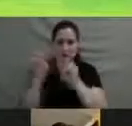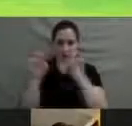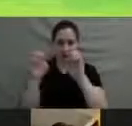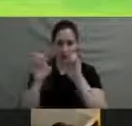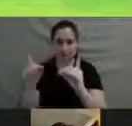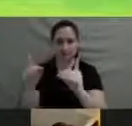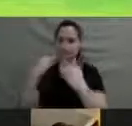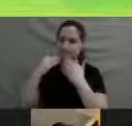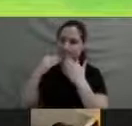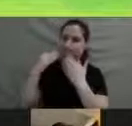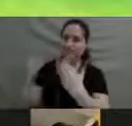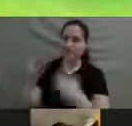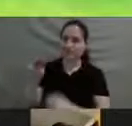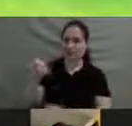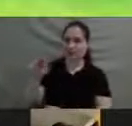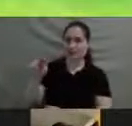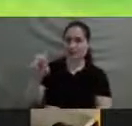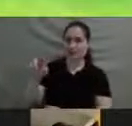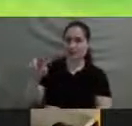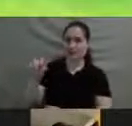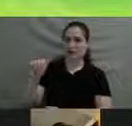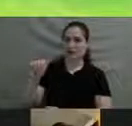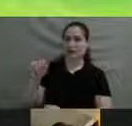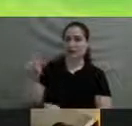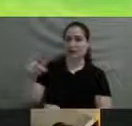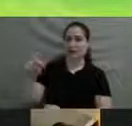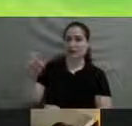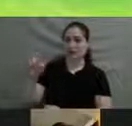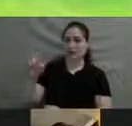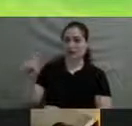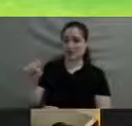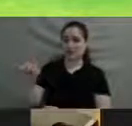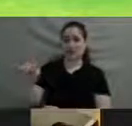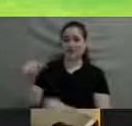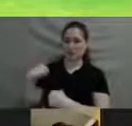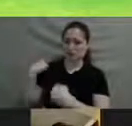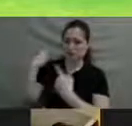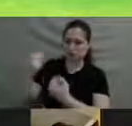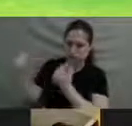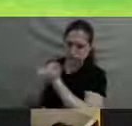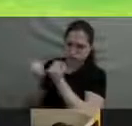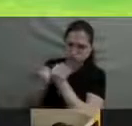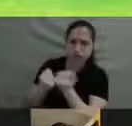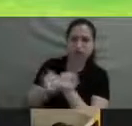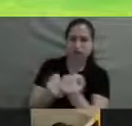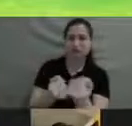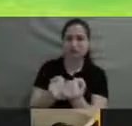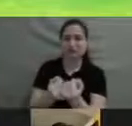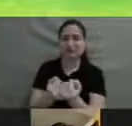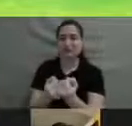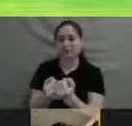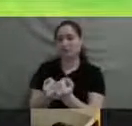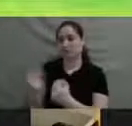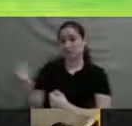gracias a Minerva Pérez, que también todo el tiempo ha estado apoyándonos, y tenemos un trabajo